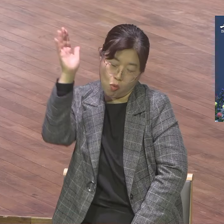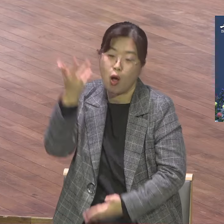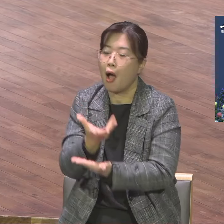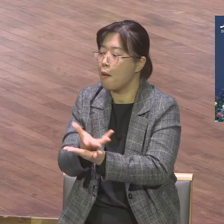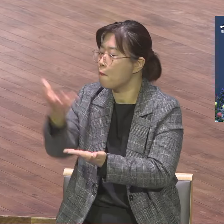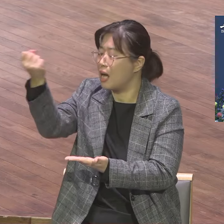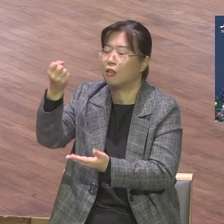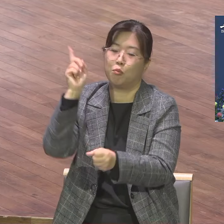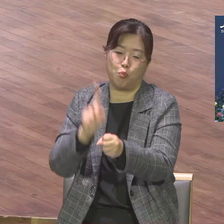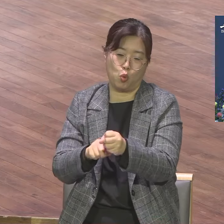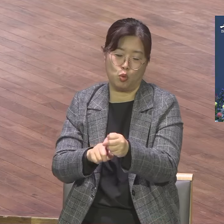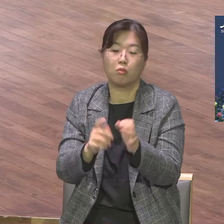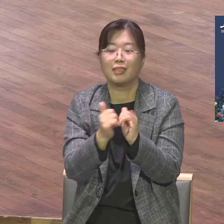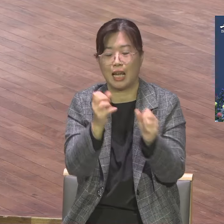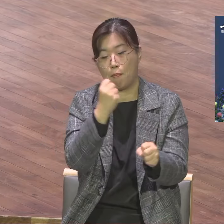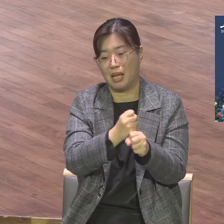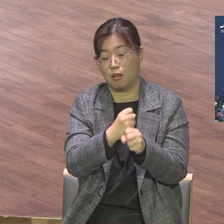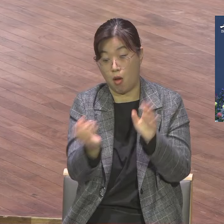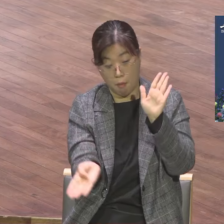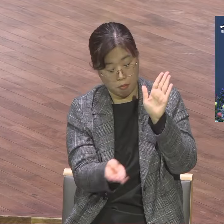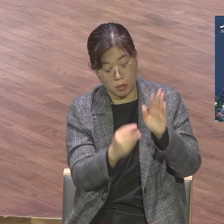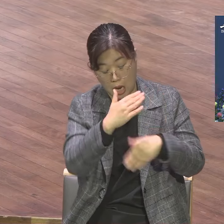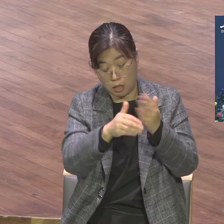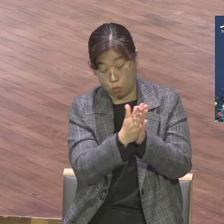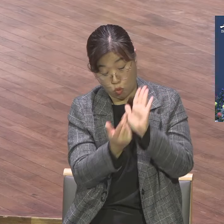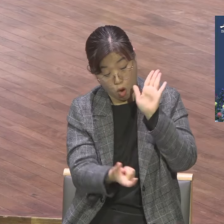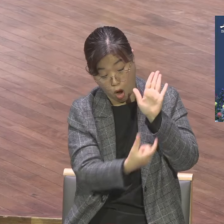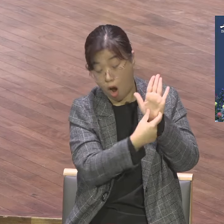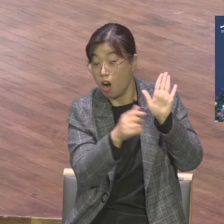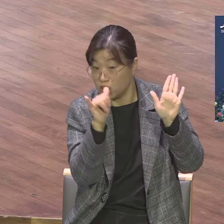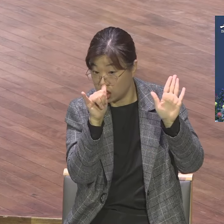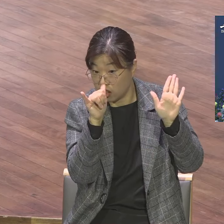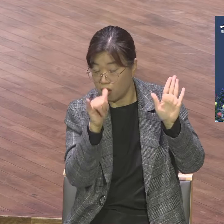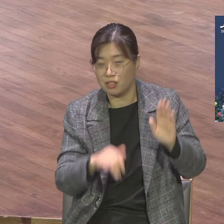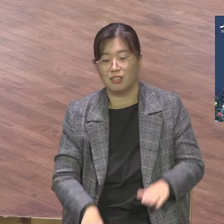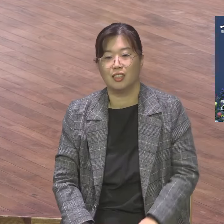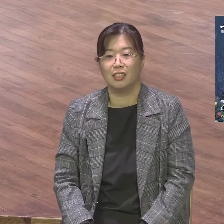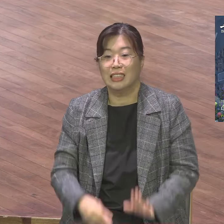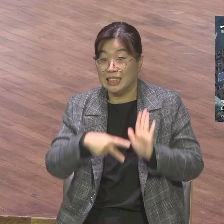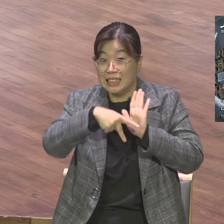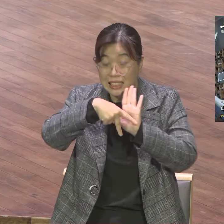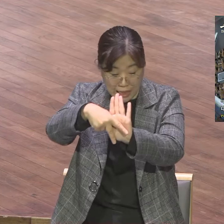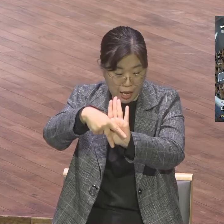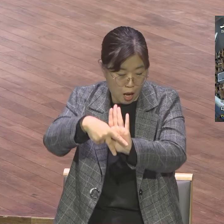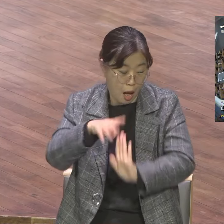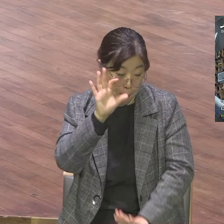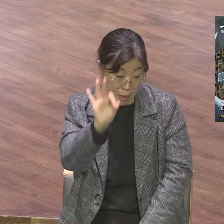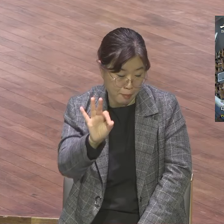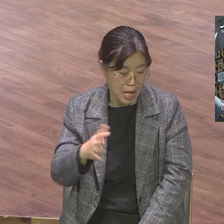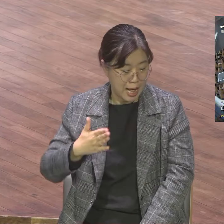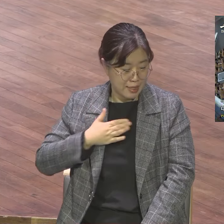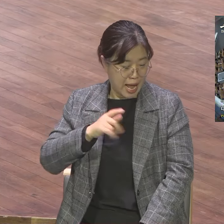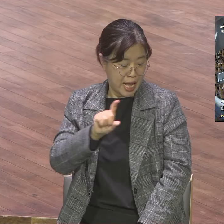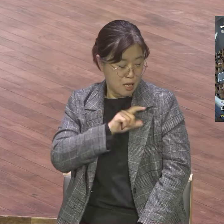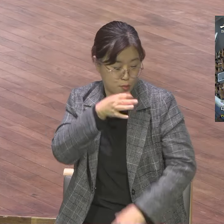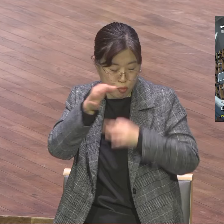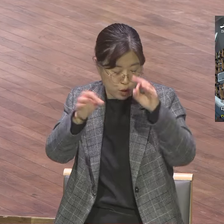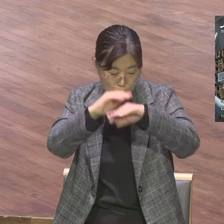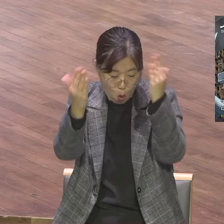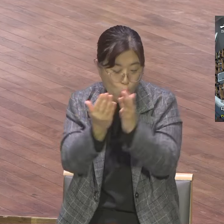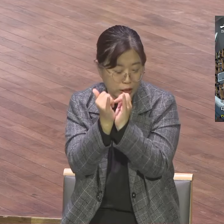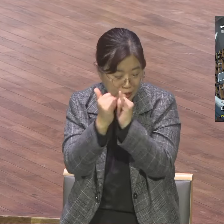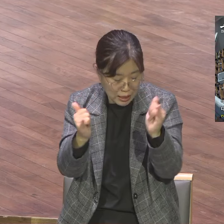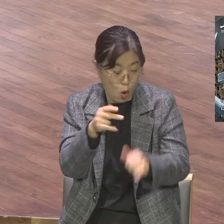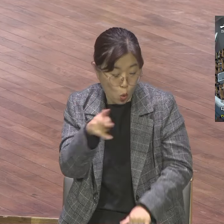영광 받으시기 위해서. 그래서 이사야 48장 7절에 보면 분명히 밝히오시오. 내 이름으로 불려지는 모든 자